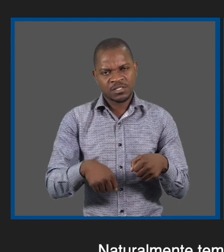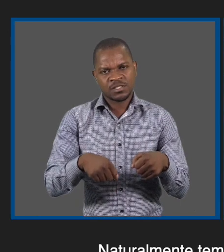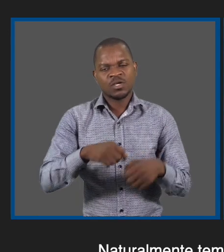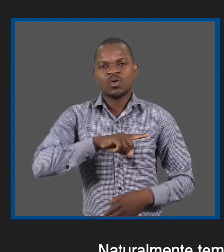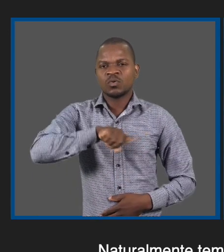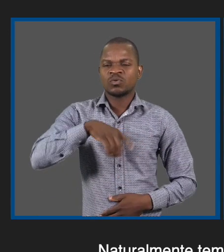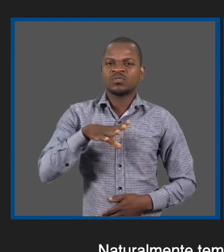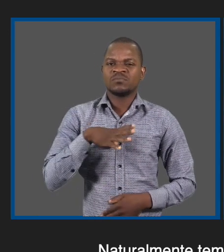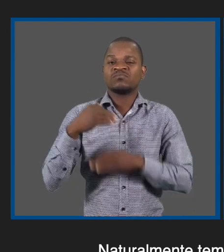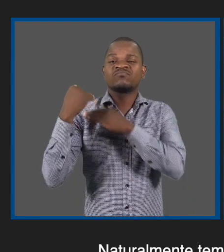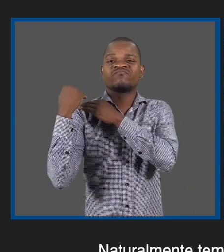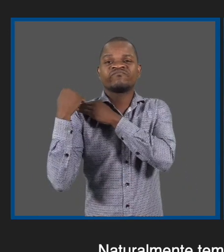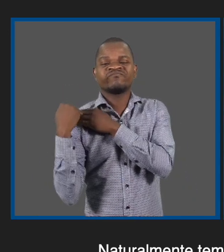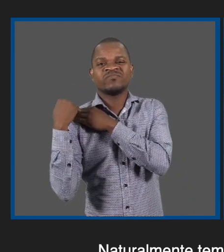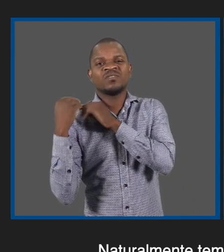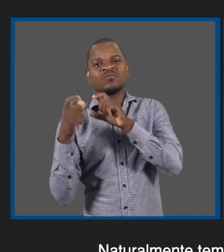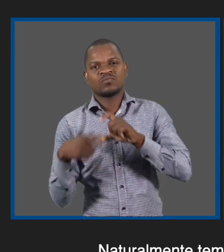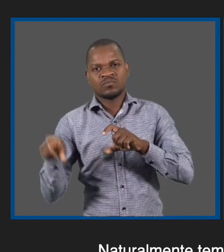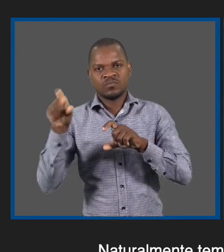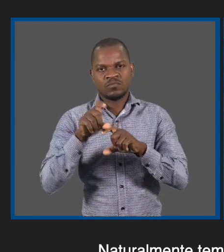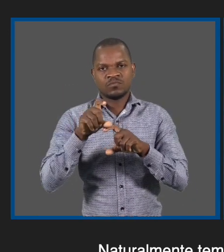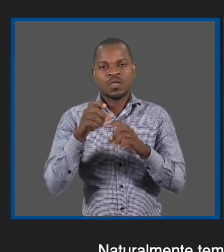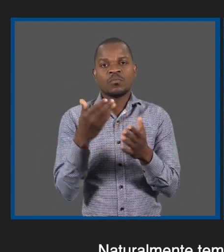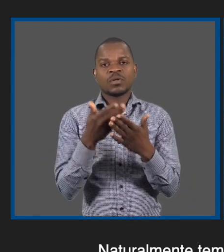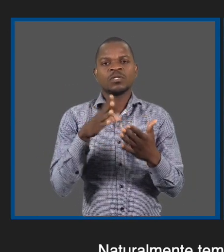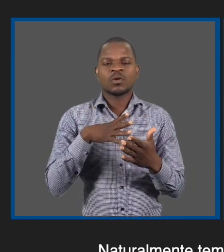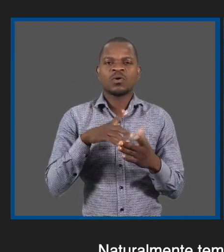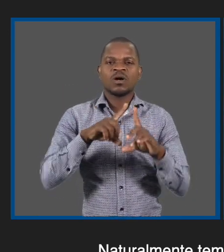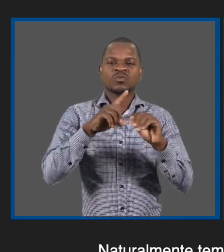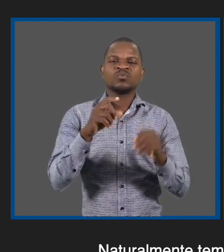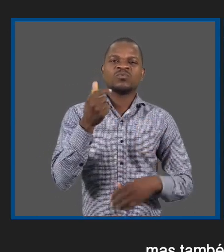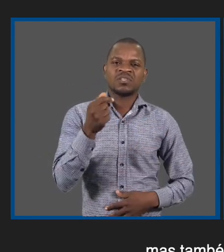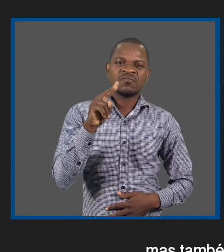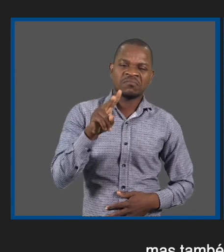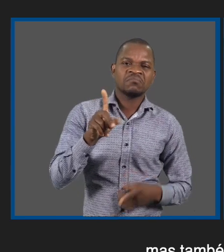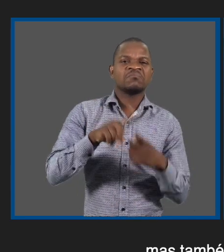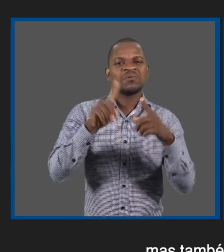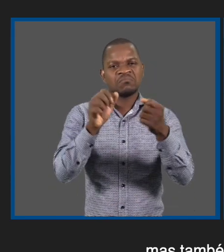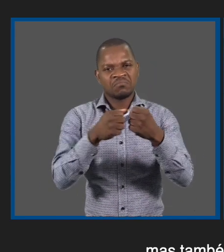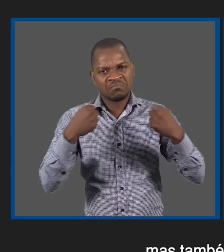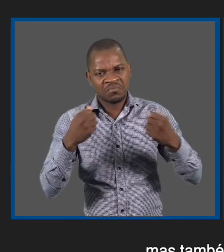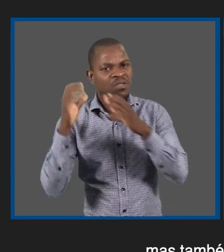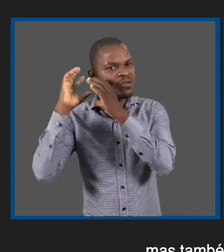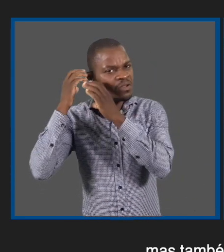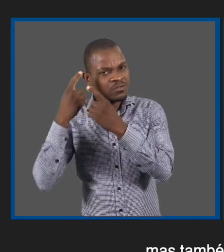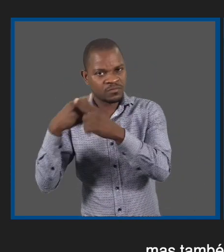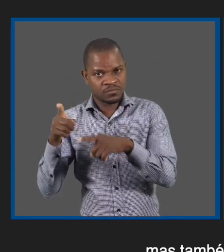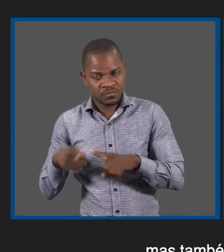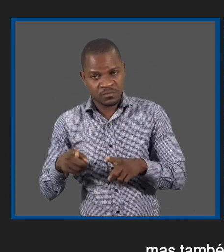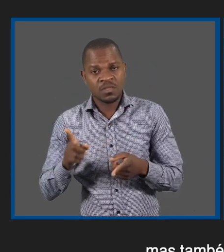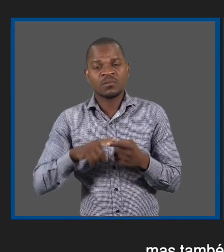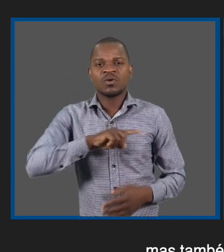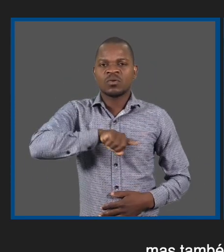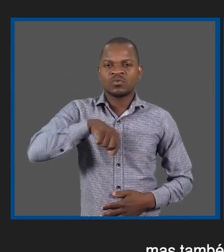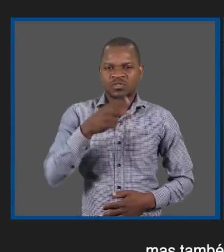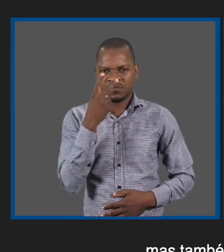uma responsabilidade elevada quando olhamos para os órgãos da informação, mas também quando olhamos para